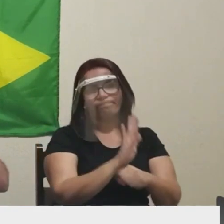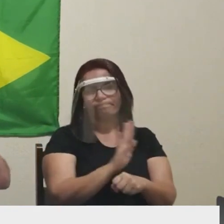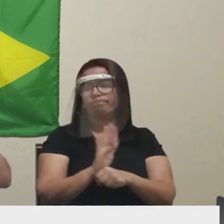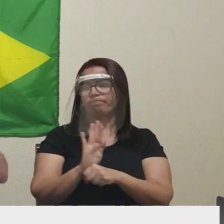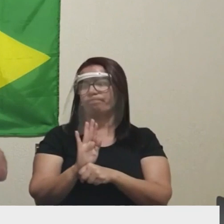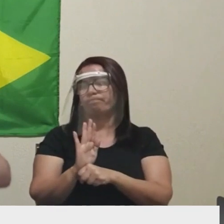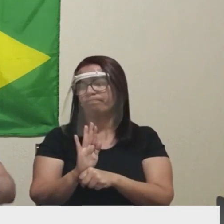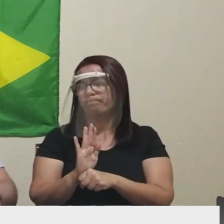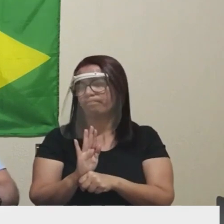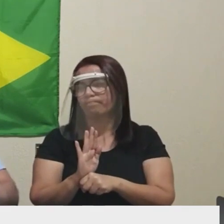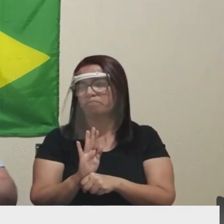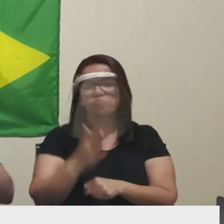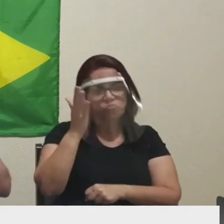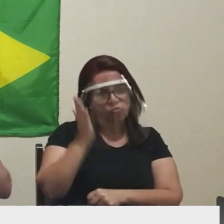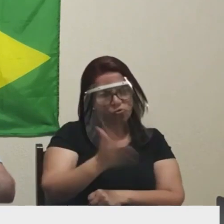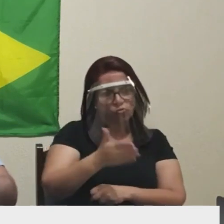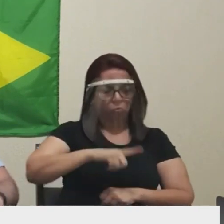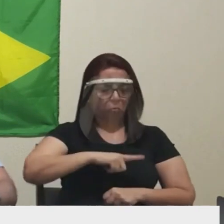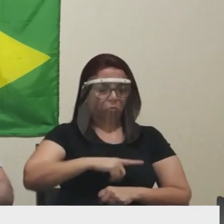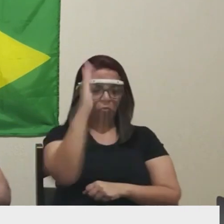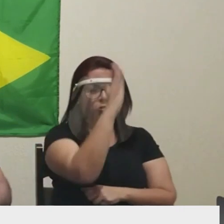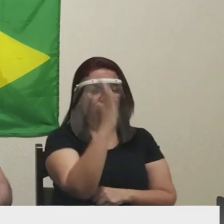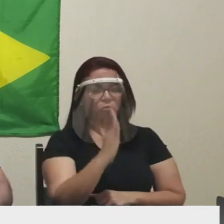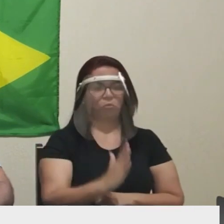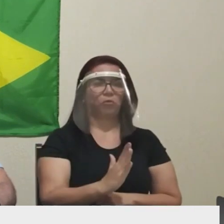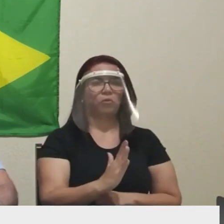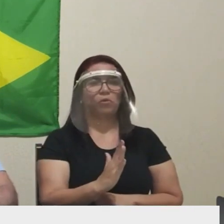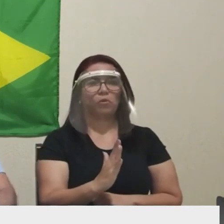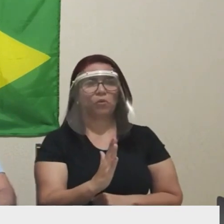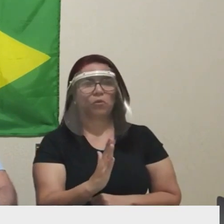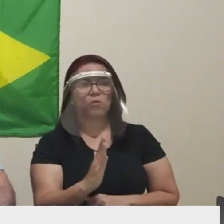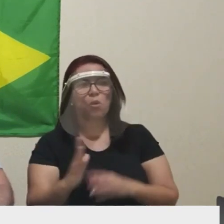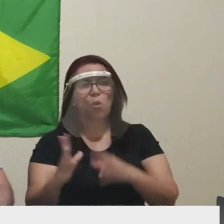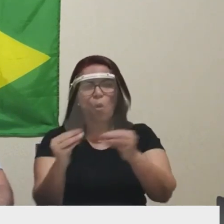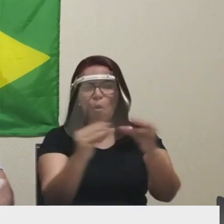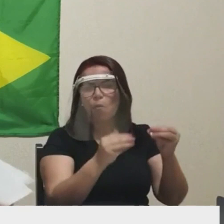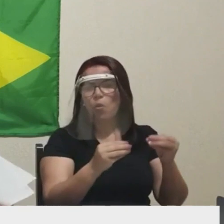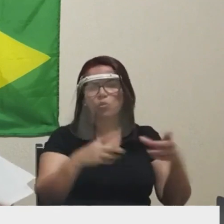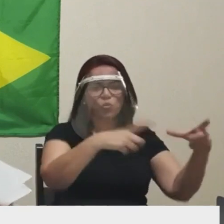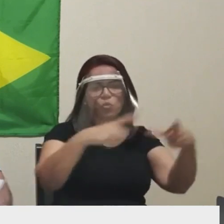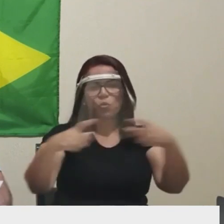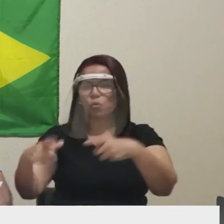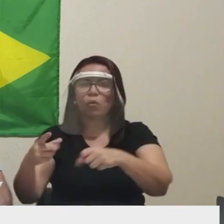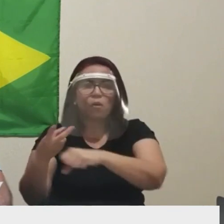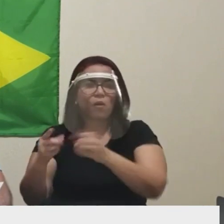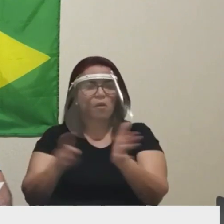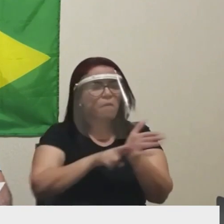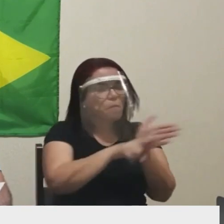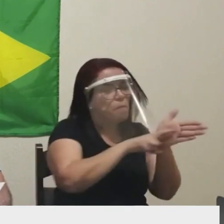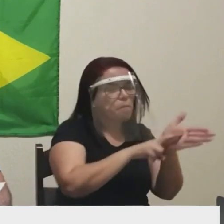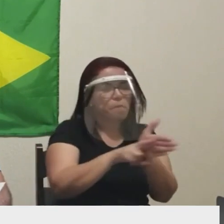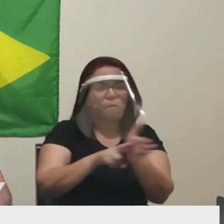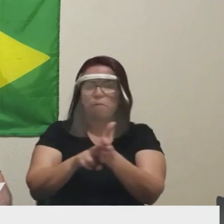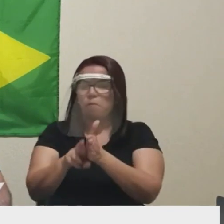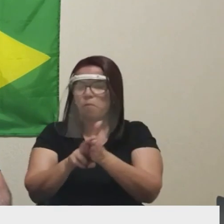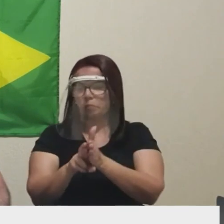alguns, já existe no Brasil, ele tem conversado com essas, com as entidades, que pesquisam nióbio, pesquisam grafeno.